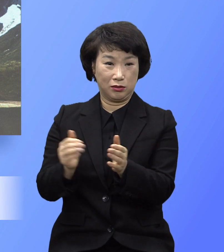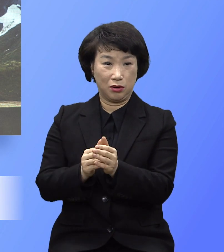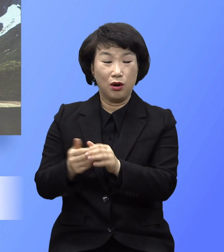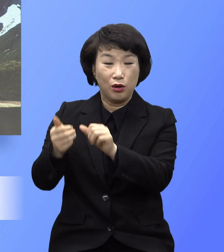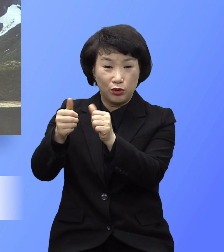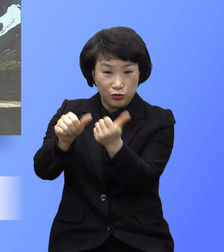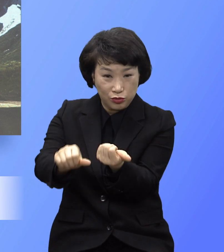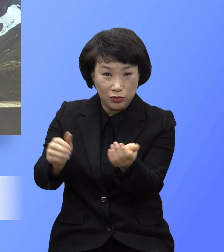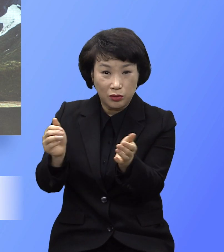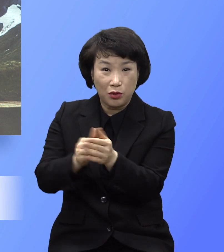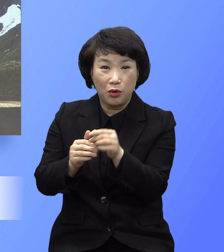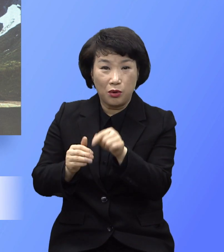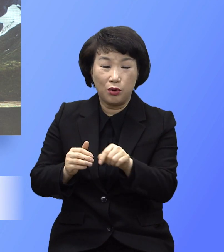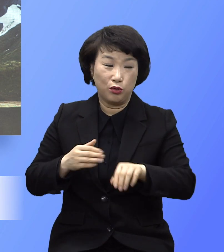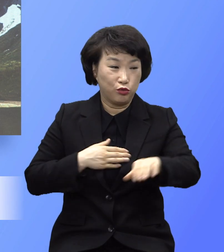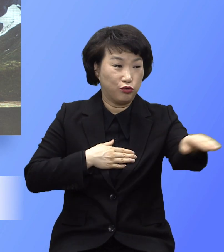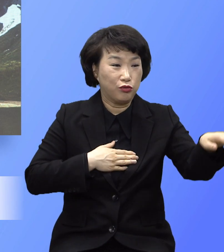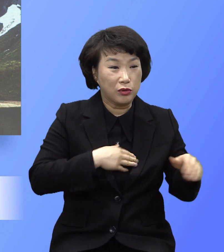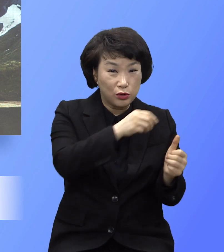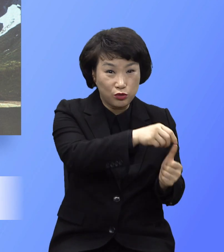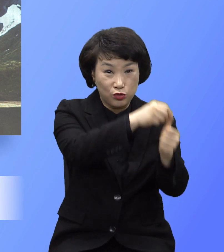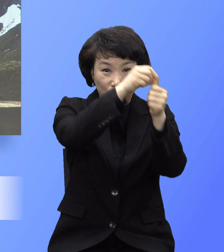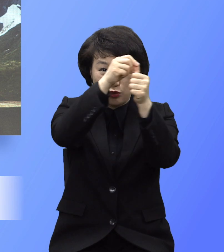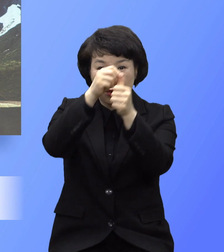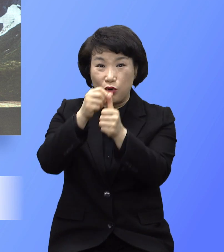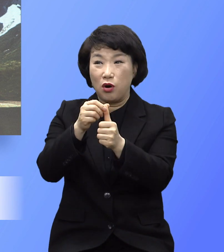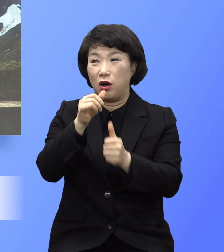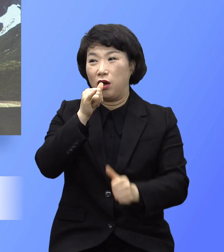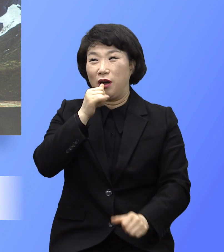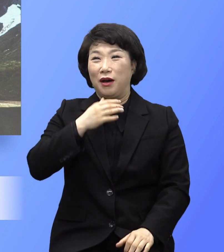죽게 하고 우리를 살려냈다는 거.